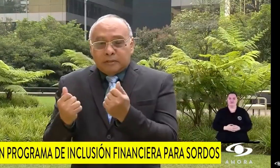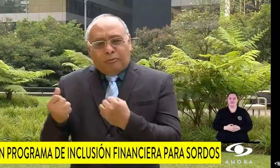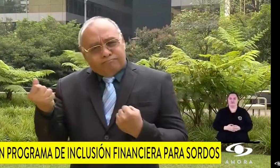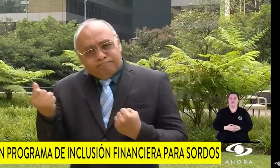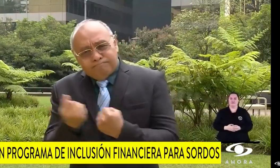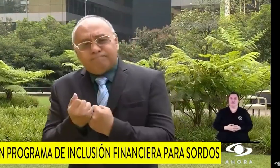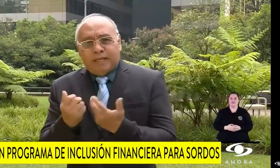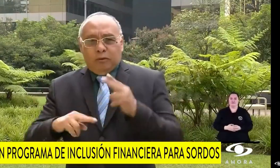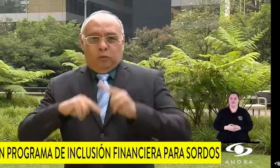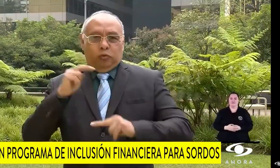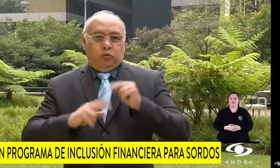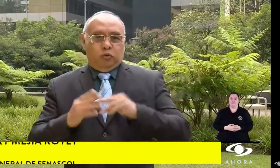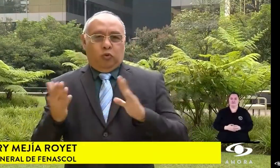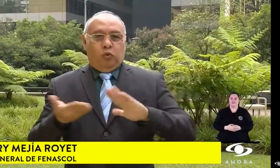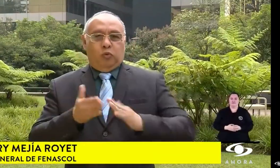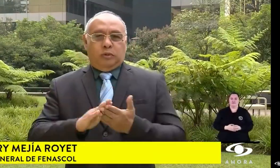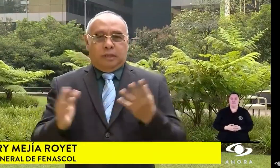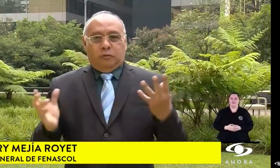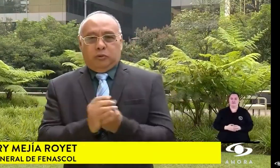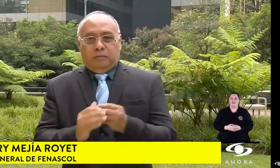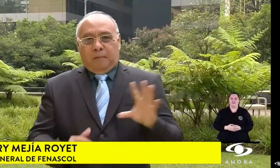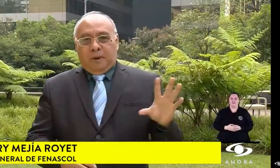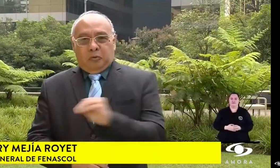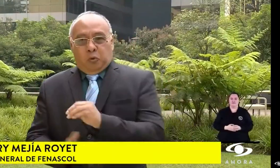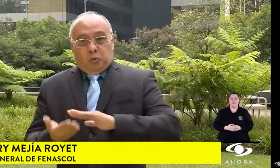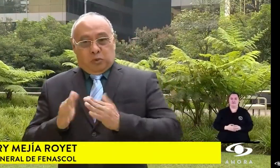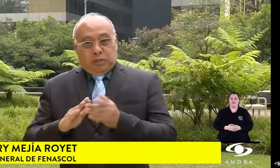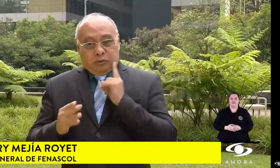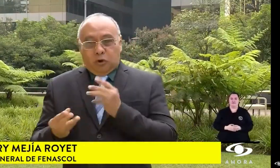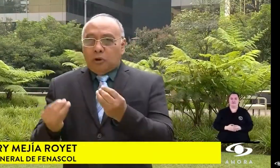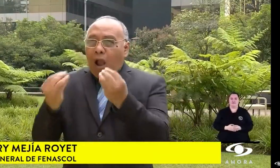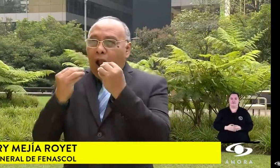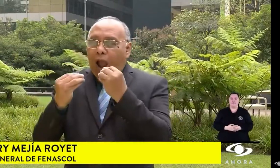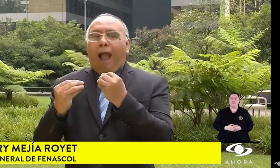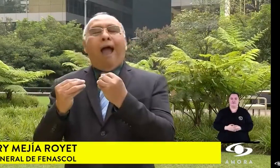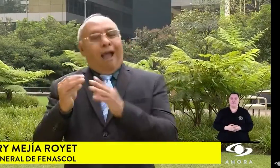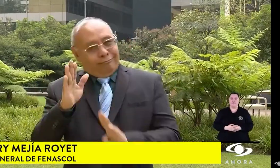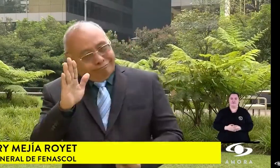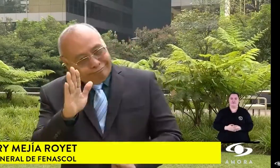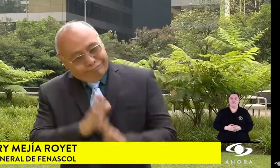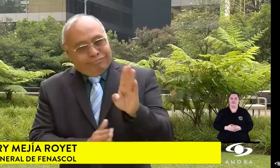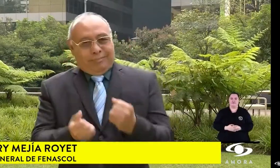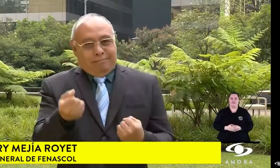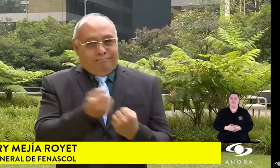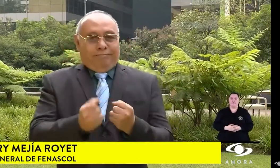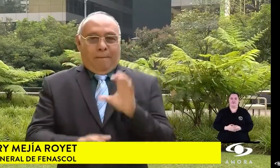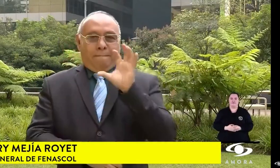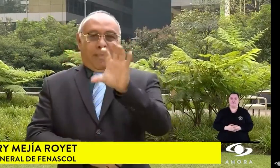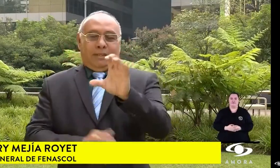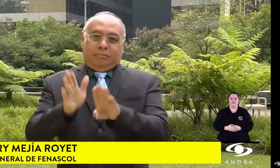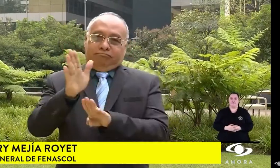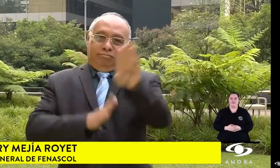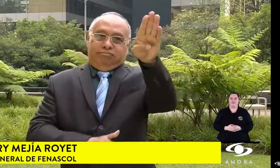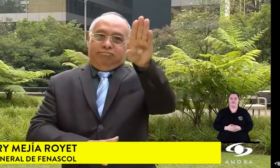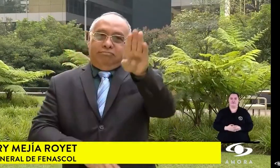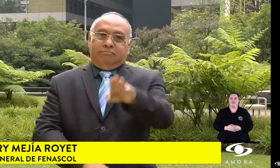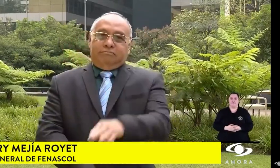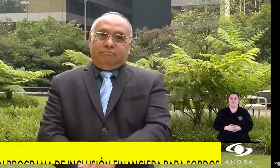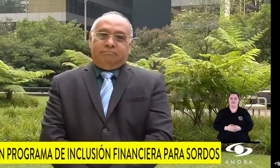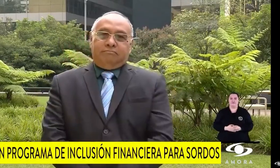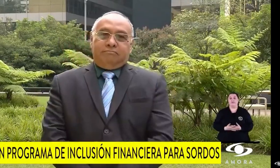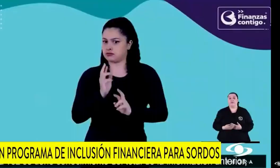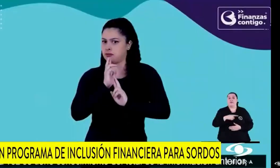Este programa de educación financiera contribuye a construir comunidades más inclusivas para todos, para que aportemos todos